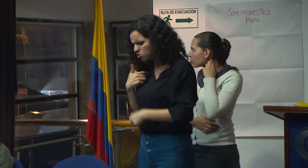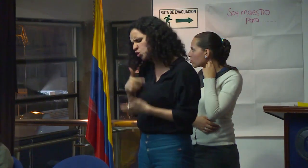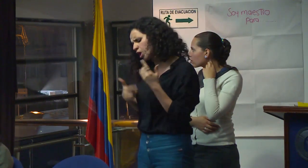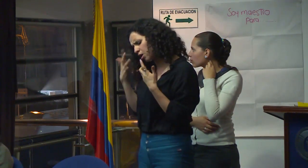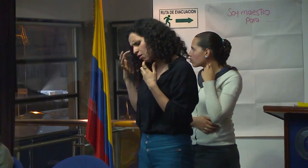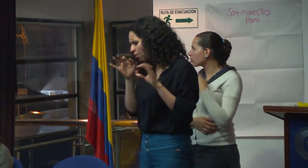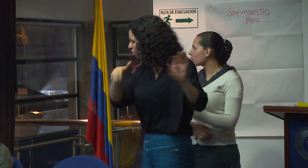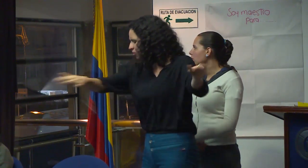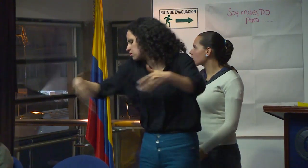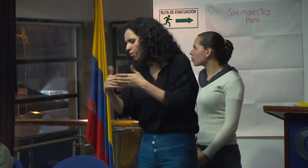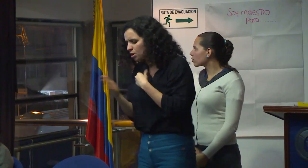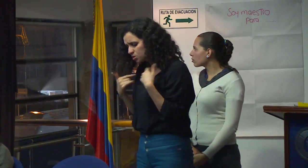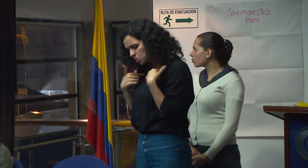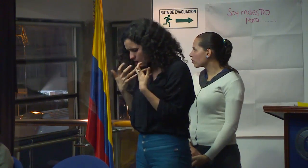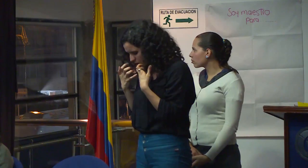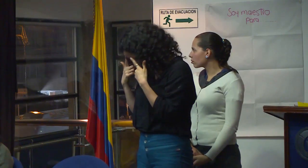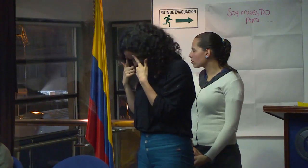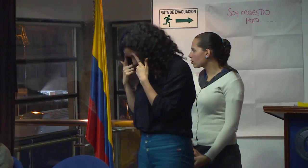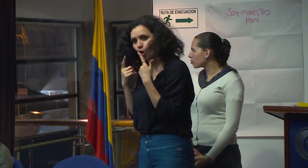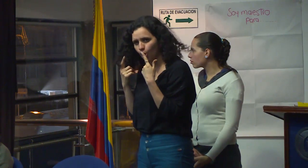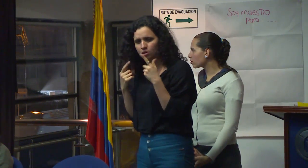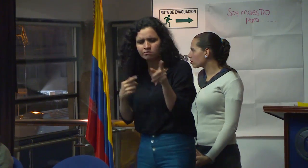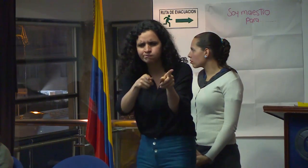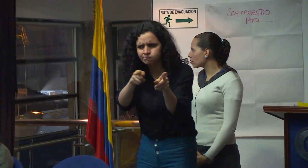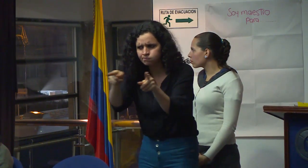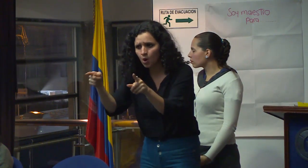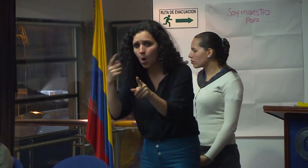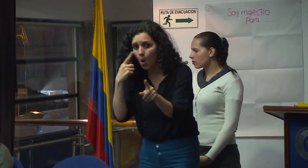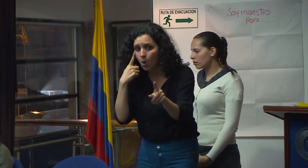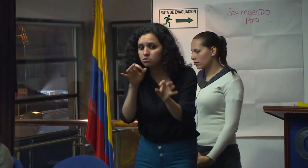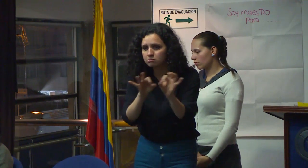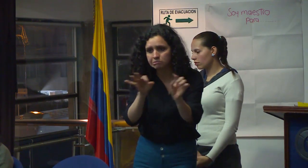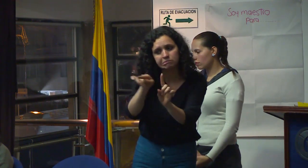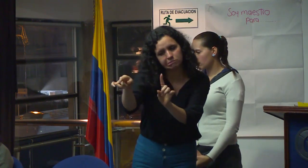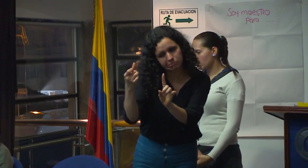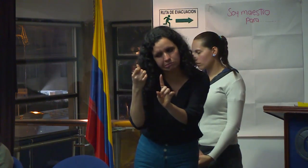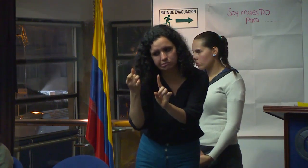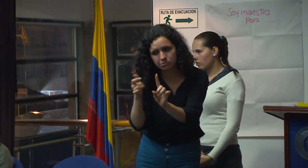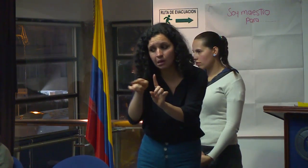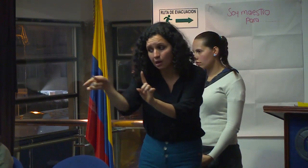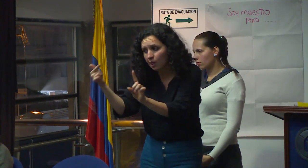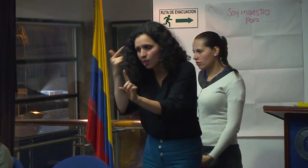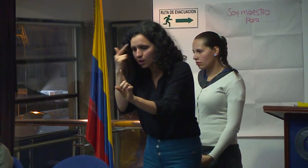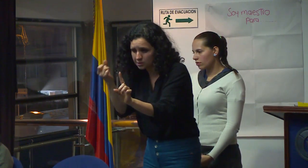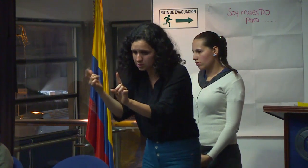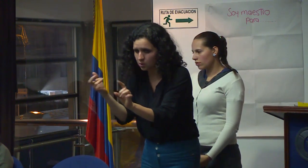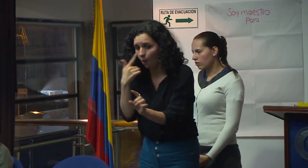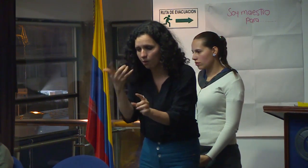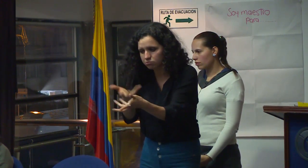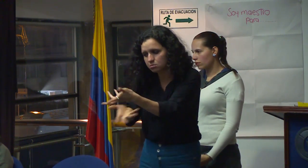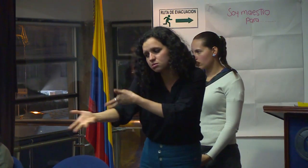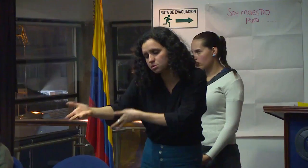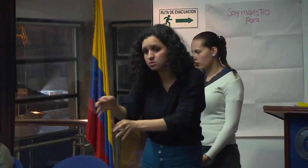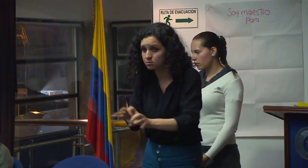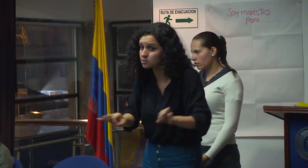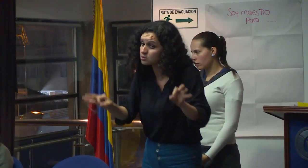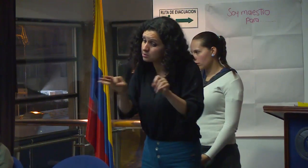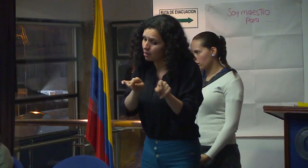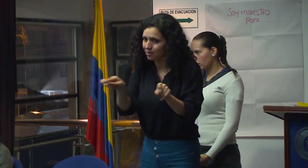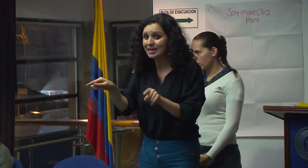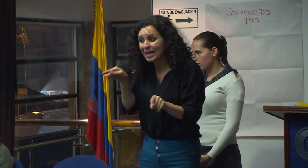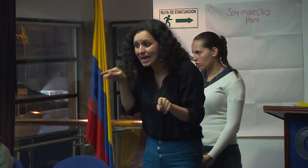quiero, le permito al otro y le enseño al otro a entender a los demás y a pensarse en los demás. ¿Sí? Creo que